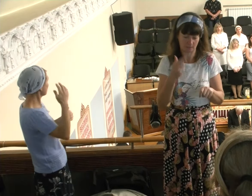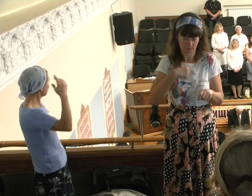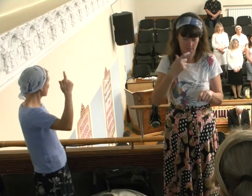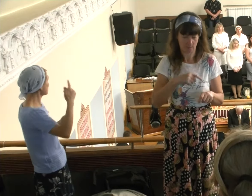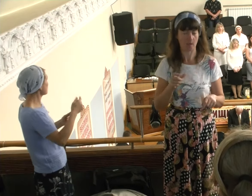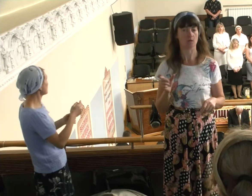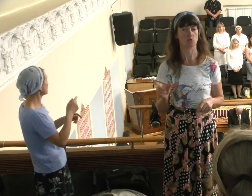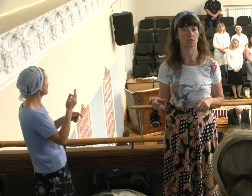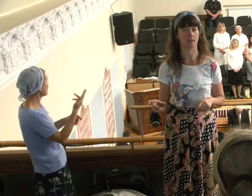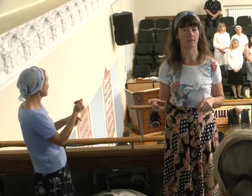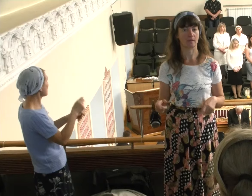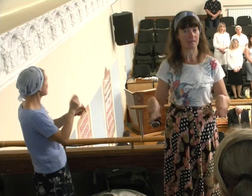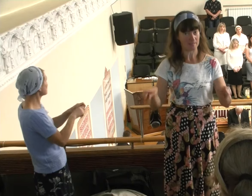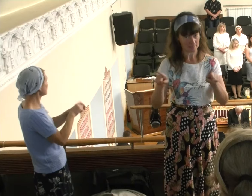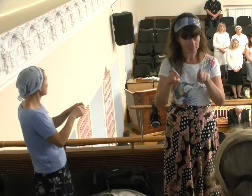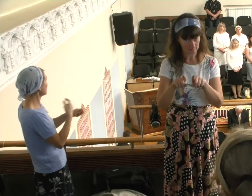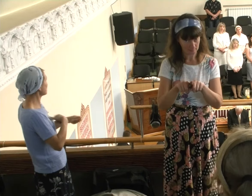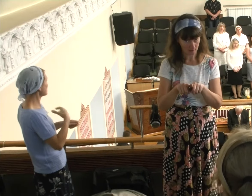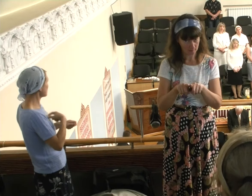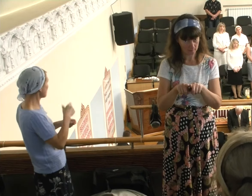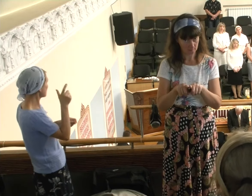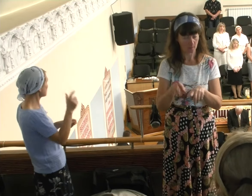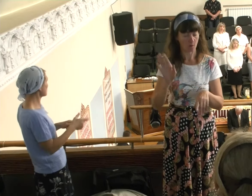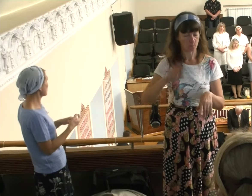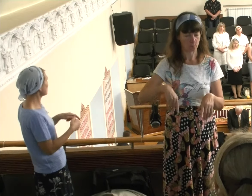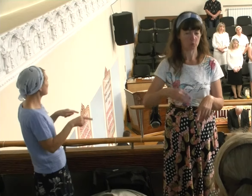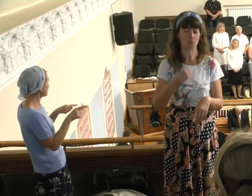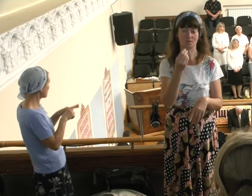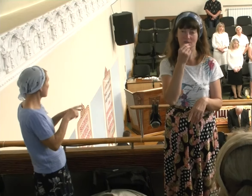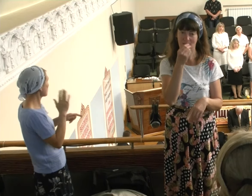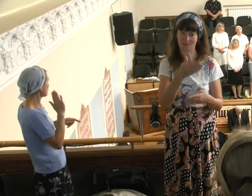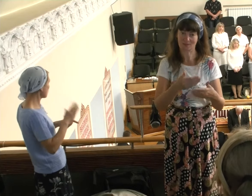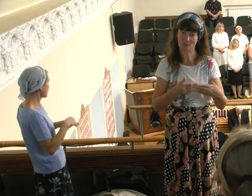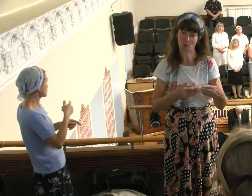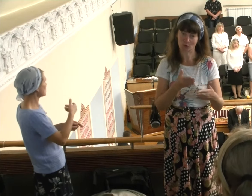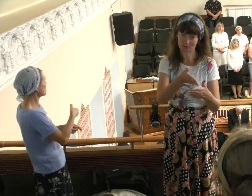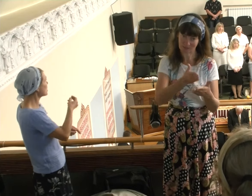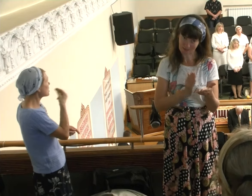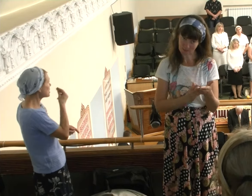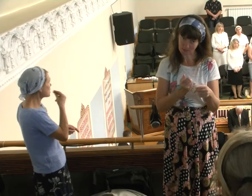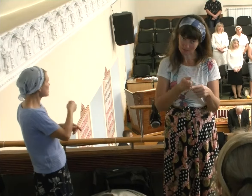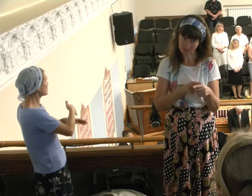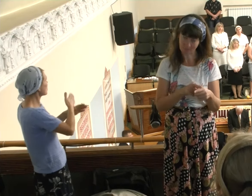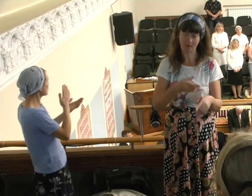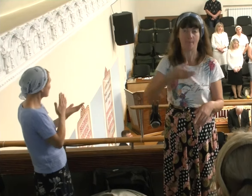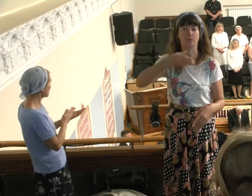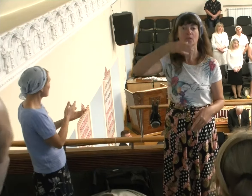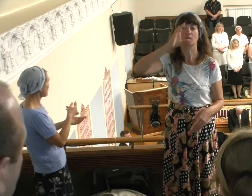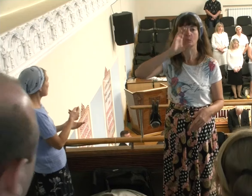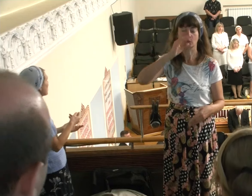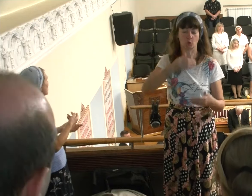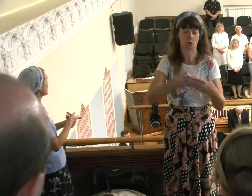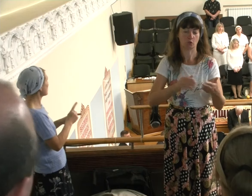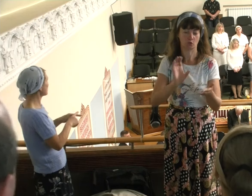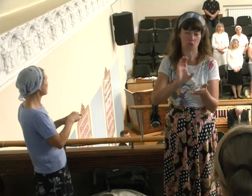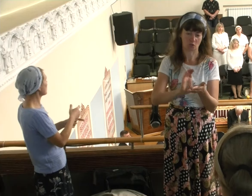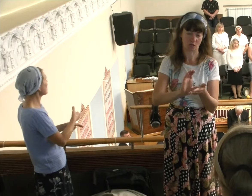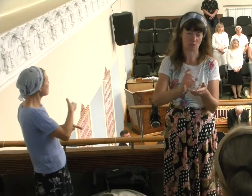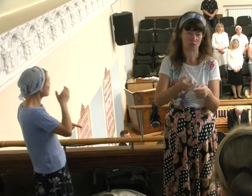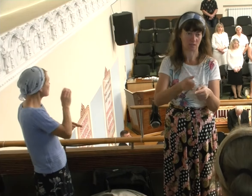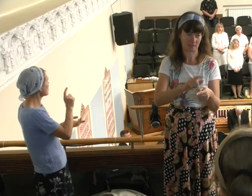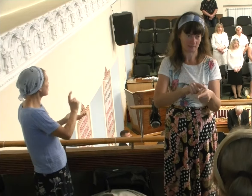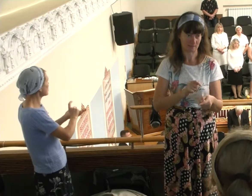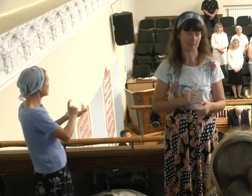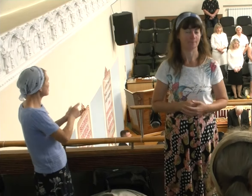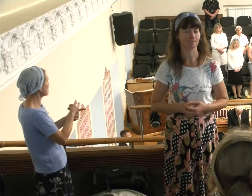человек, и таким образом пусть ест от хлеба сего и пьет из чаши